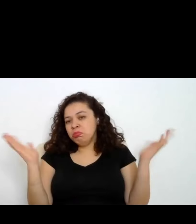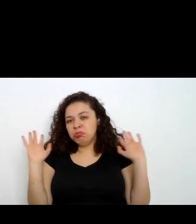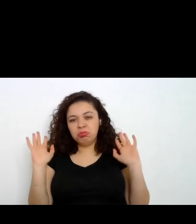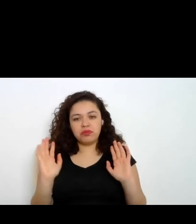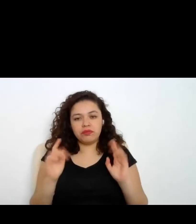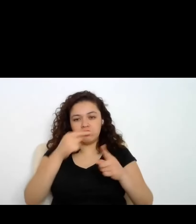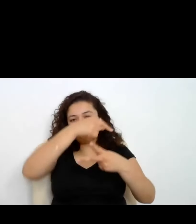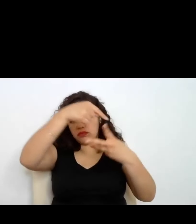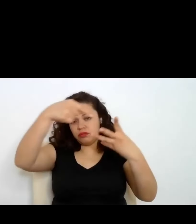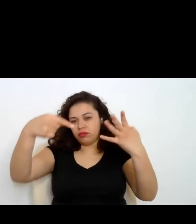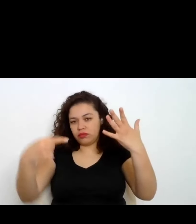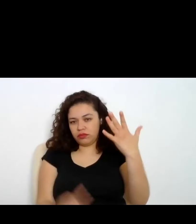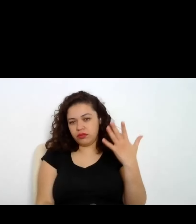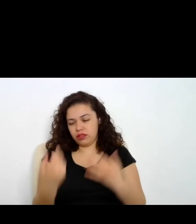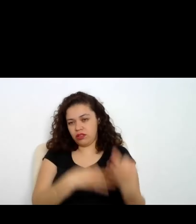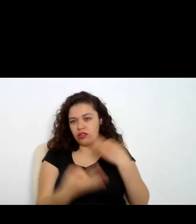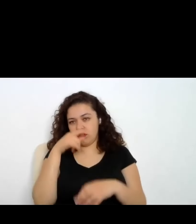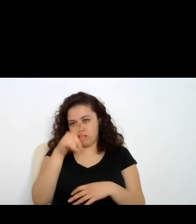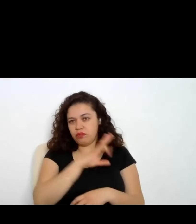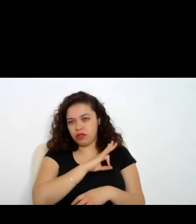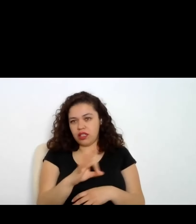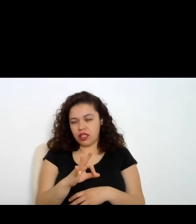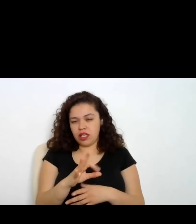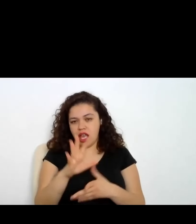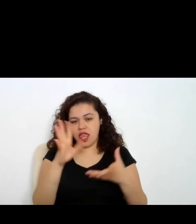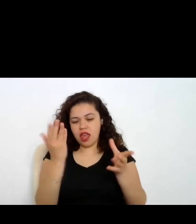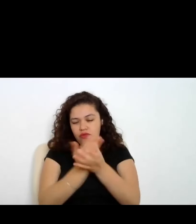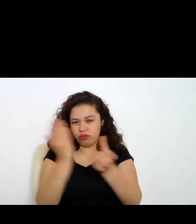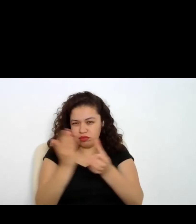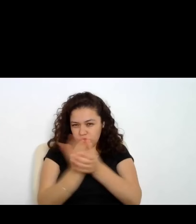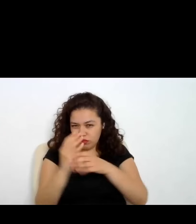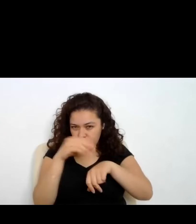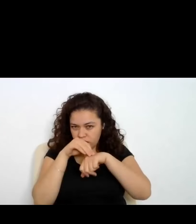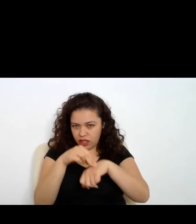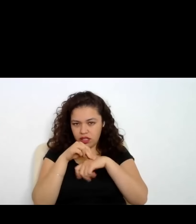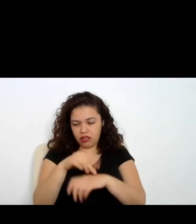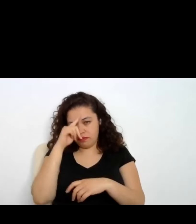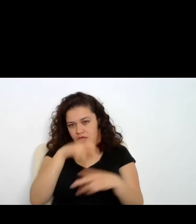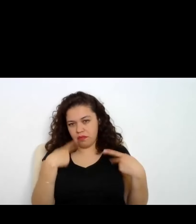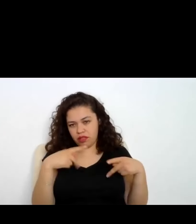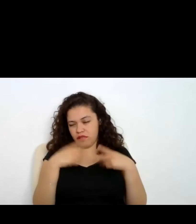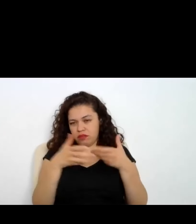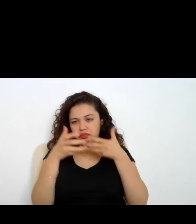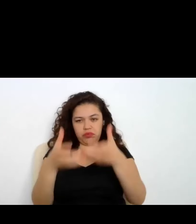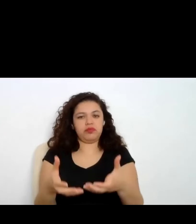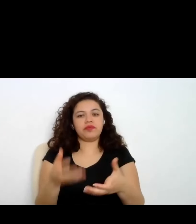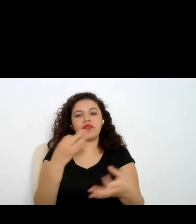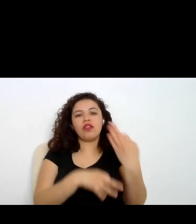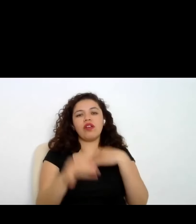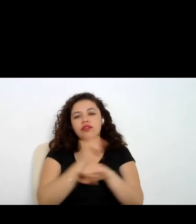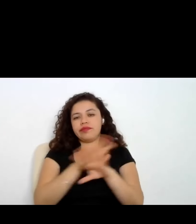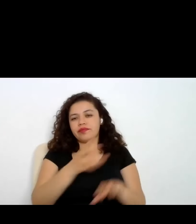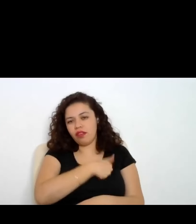estos, todo lo que pueda estar en un expediente médico de la persona, pues todos esos son datos de